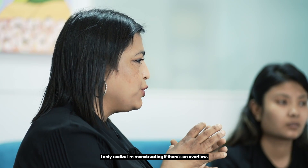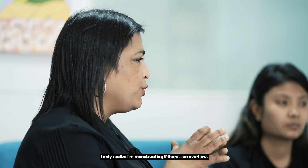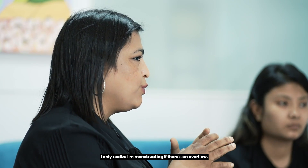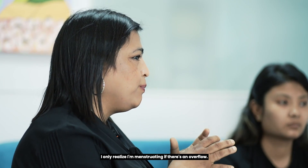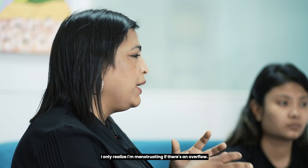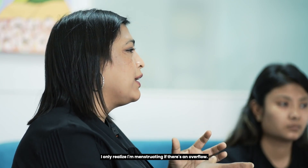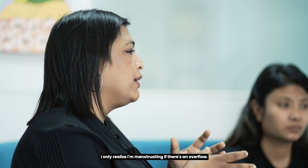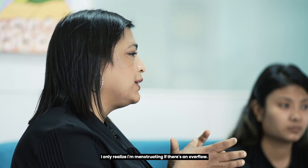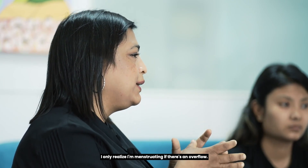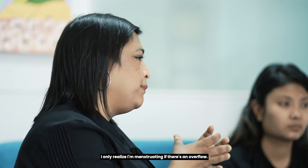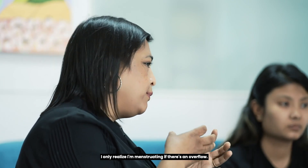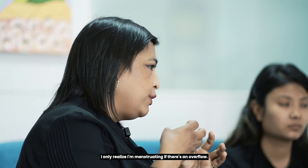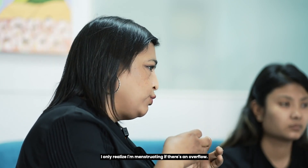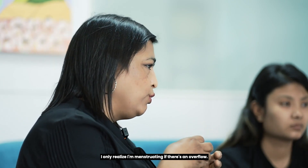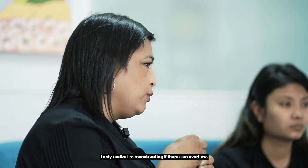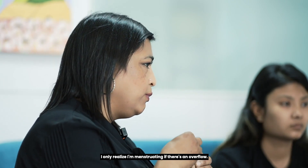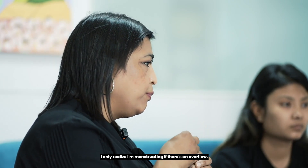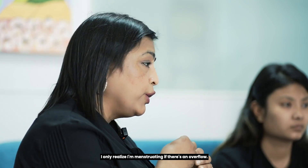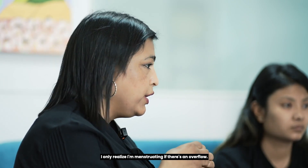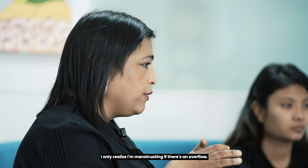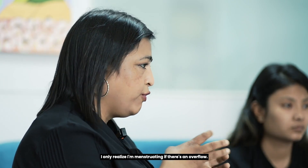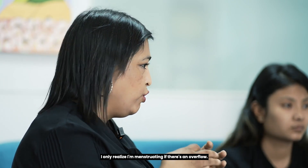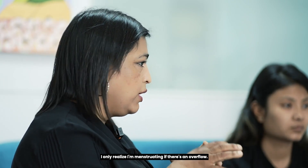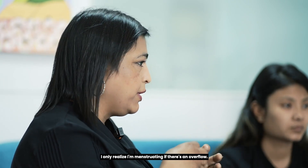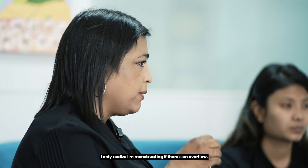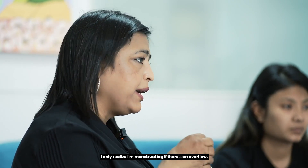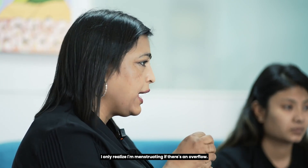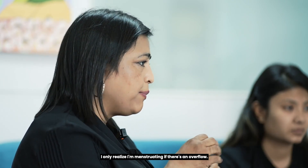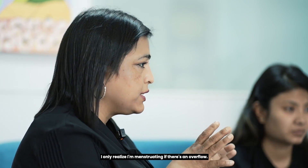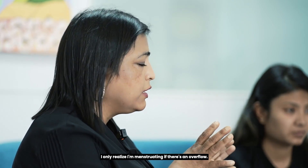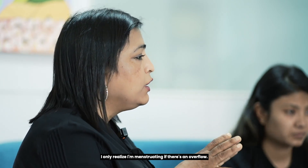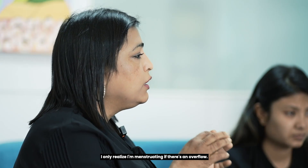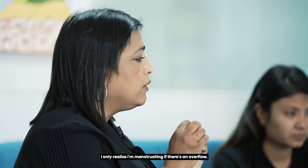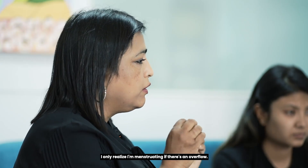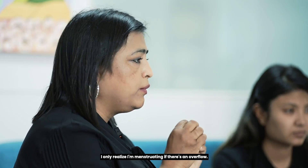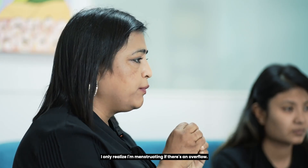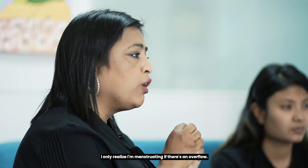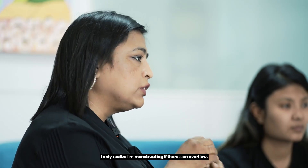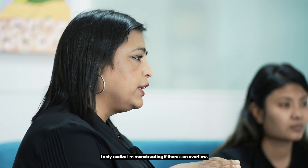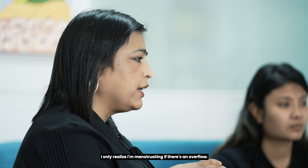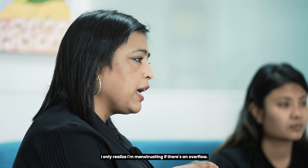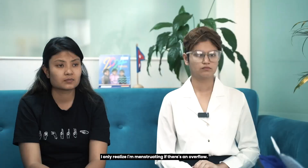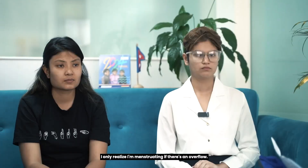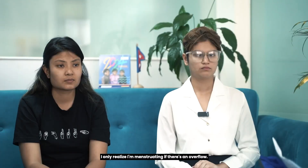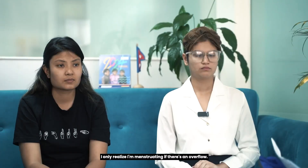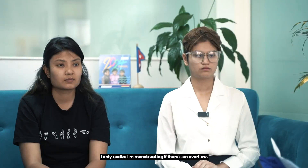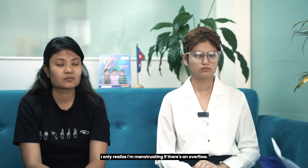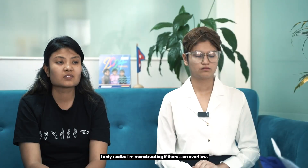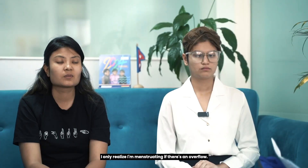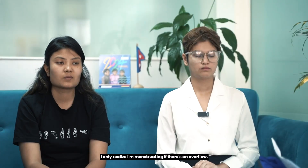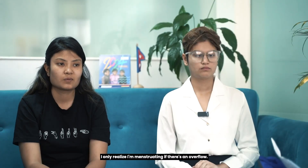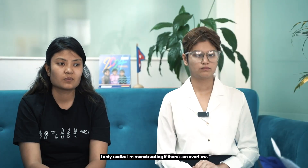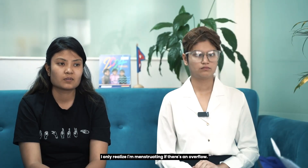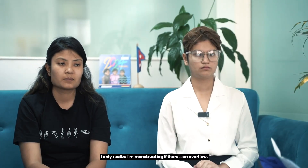चाहिँ अब त्यो बेलुका कि त्यो बडी नै फ्लो नै भएर बाहिर आएपछि रगतै देखेर थाहा पाउने